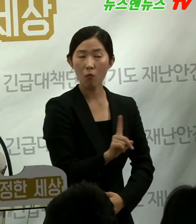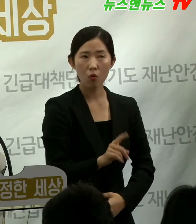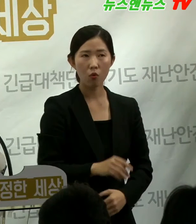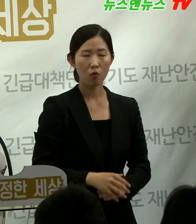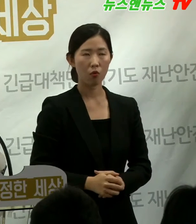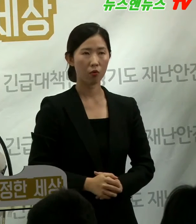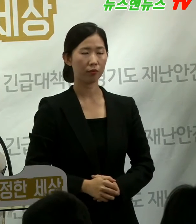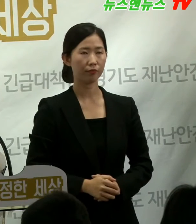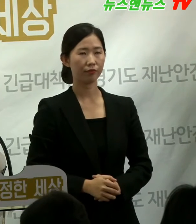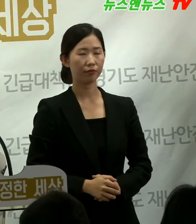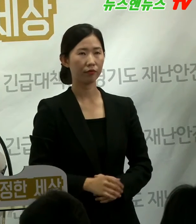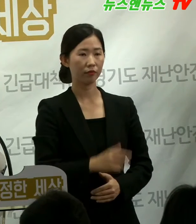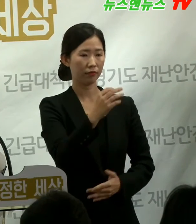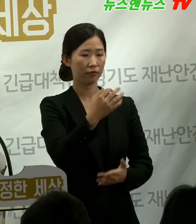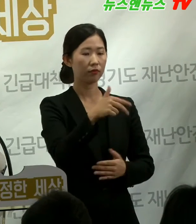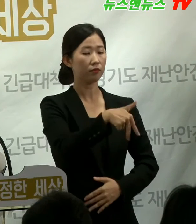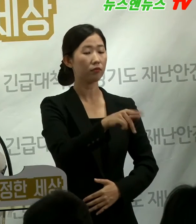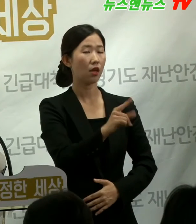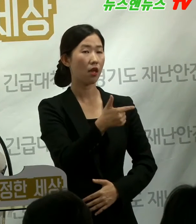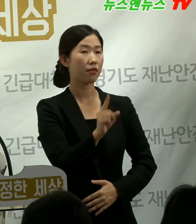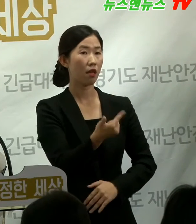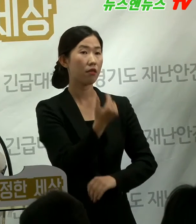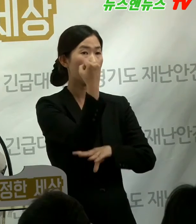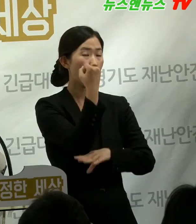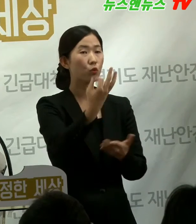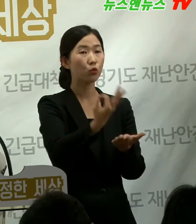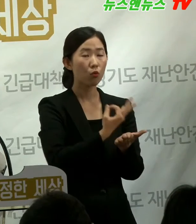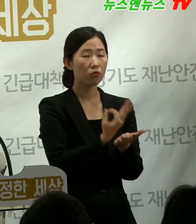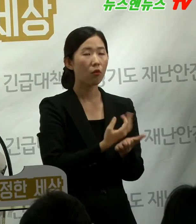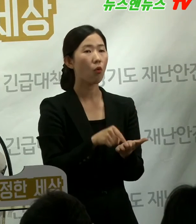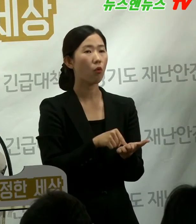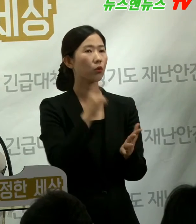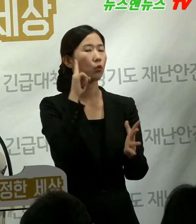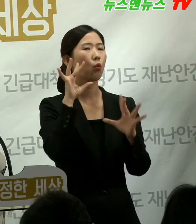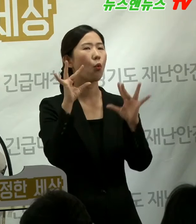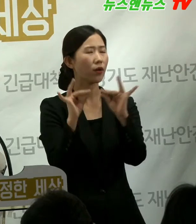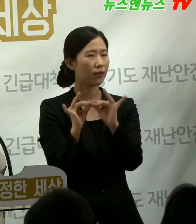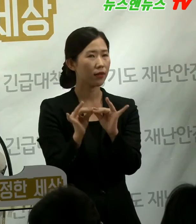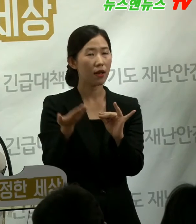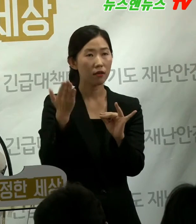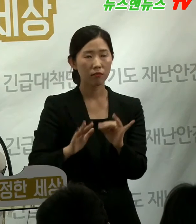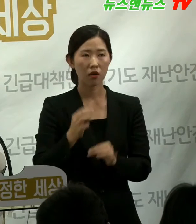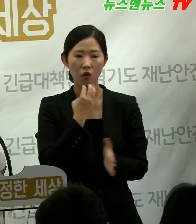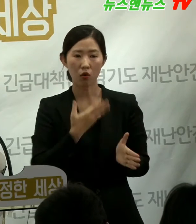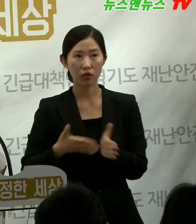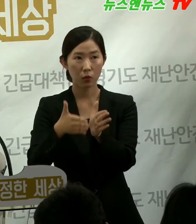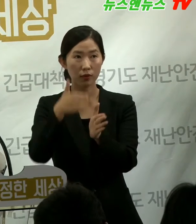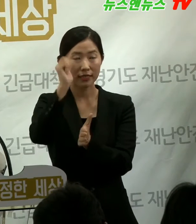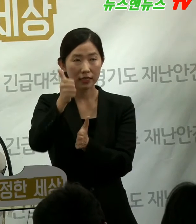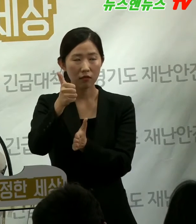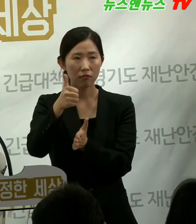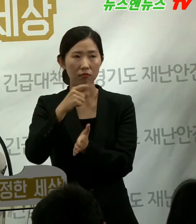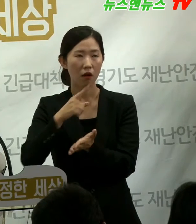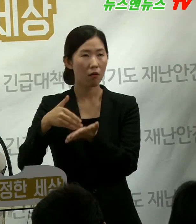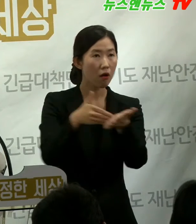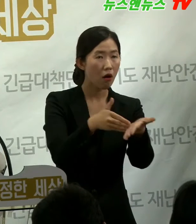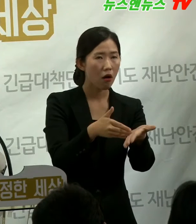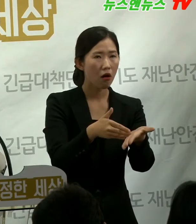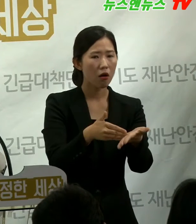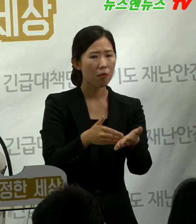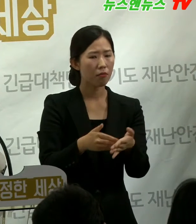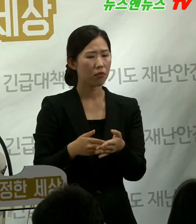기본적으로다가 재난기본소득에는 동의를 한다. 근데 이제 지사님께서 주장하시는 1인당 100만 원은 너무 재원이